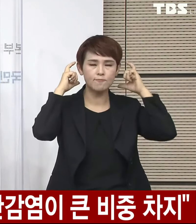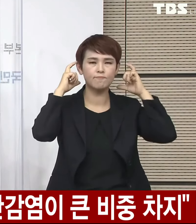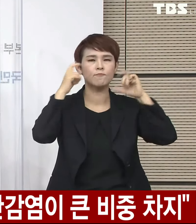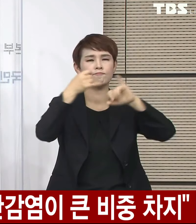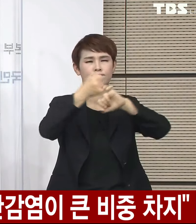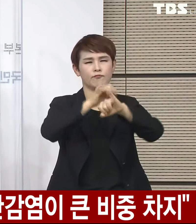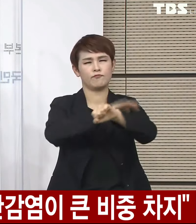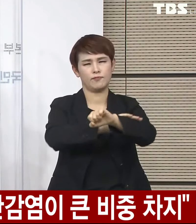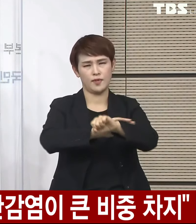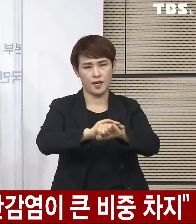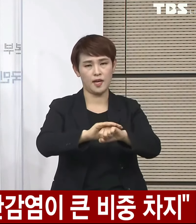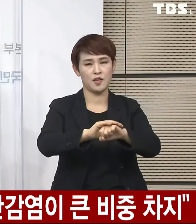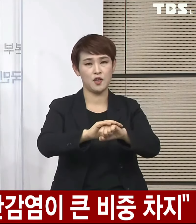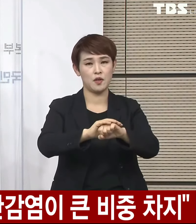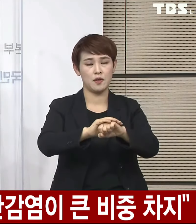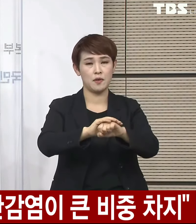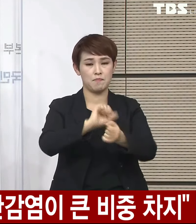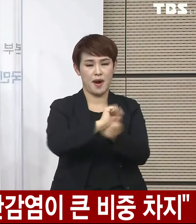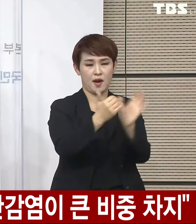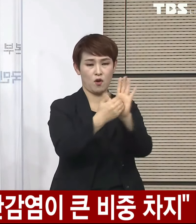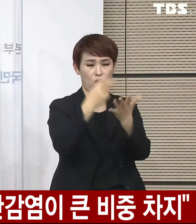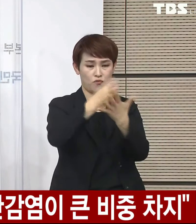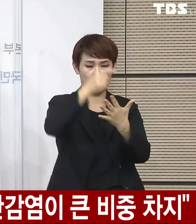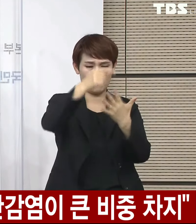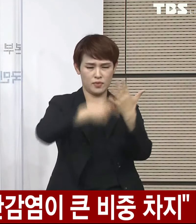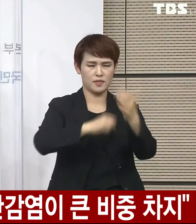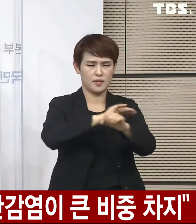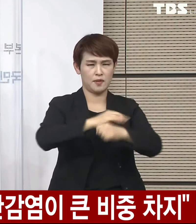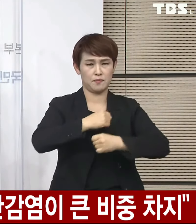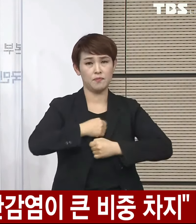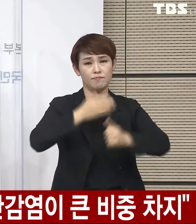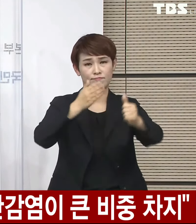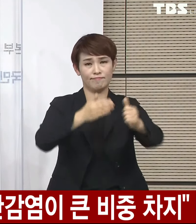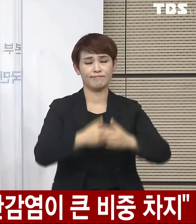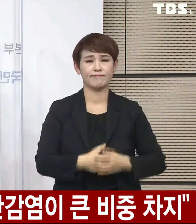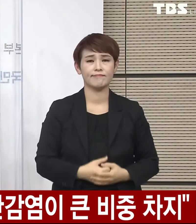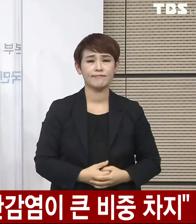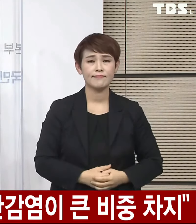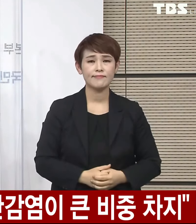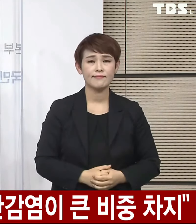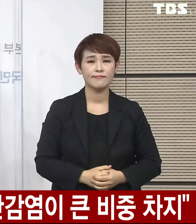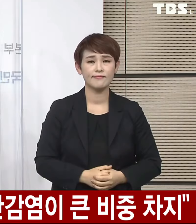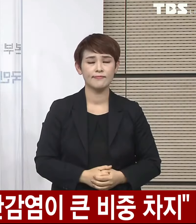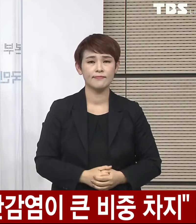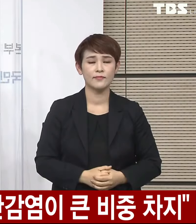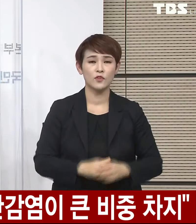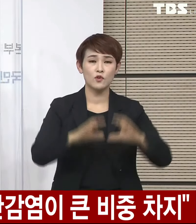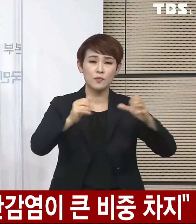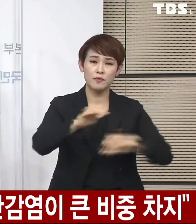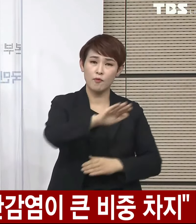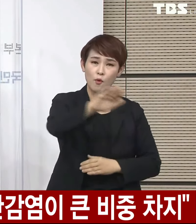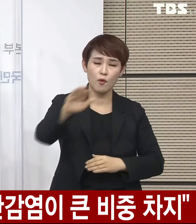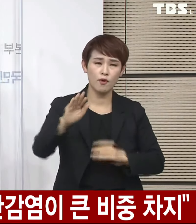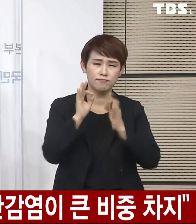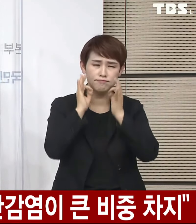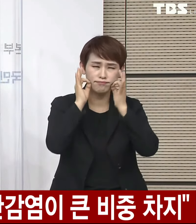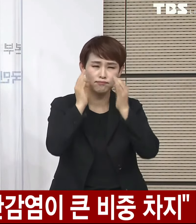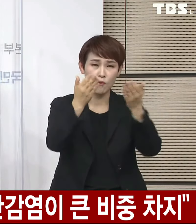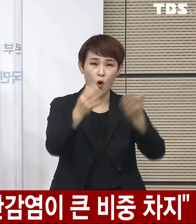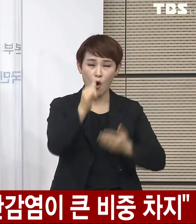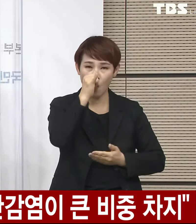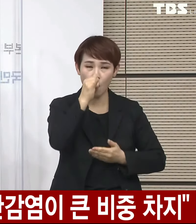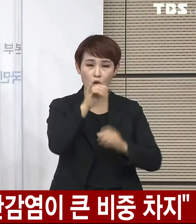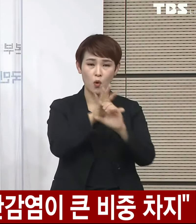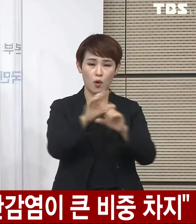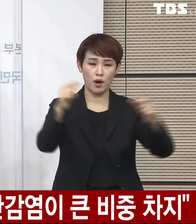등 방역수칙을 반드시 지켜주시기를 부탁드립니다. 국민 여러분의 참여로 이루어낸 감소